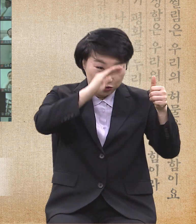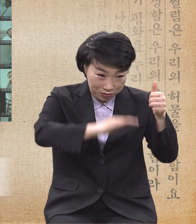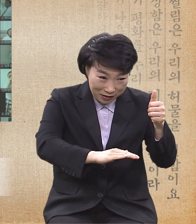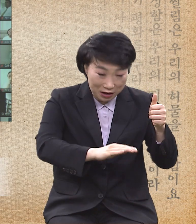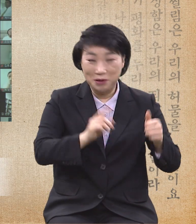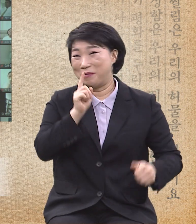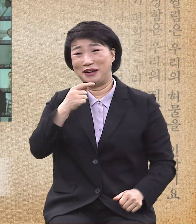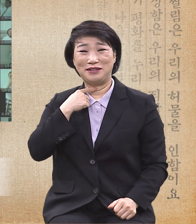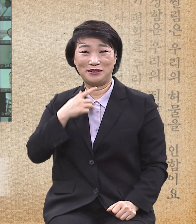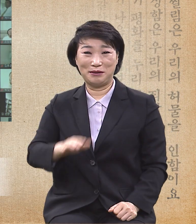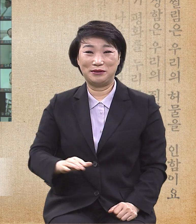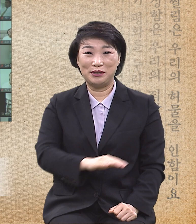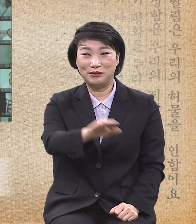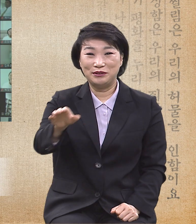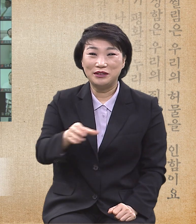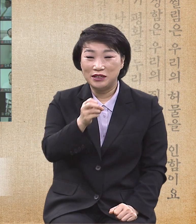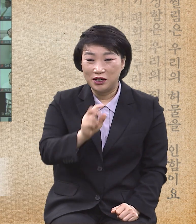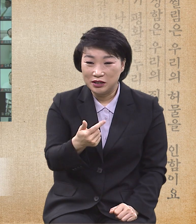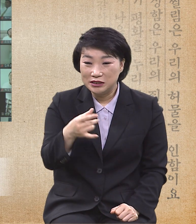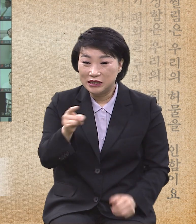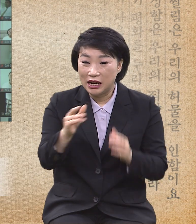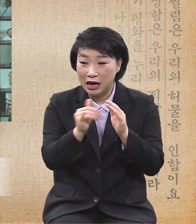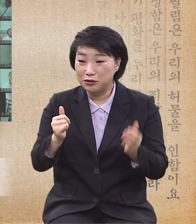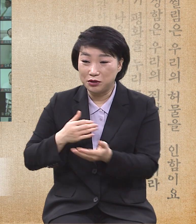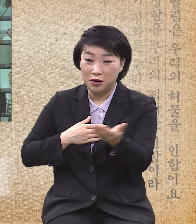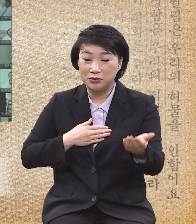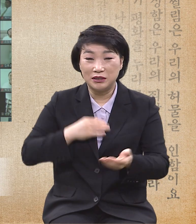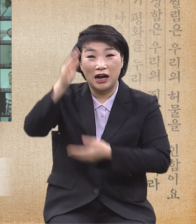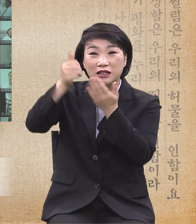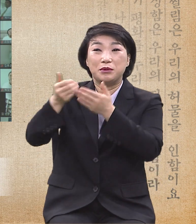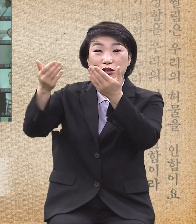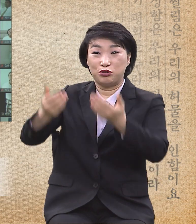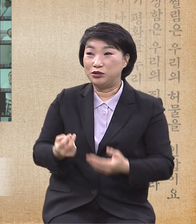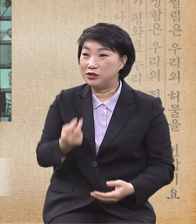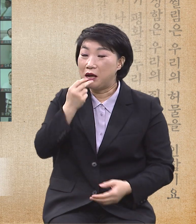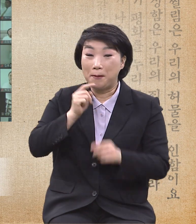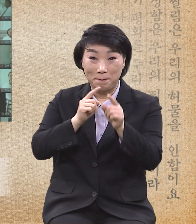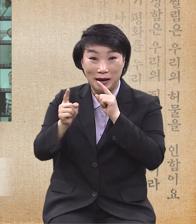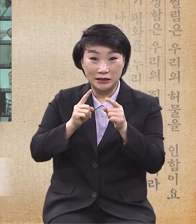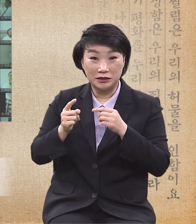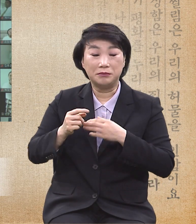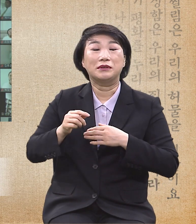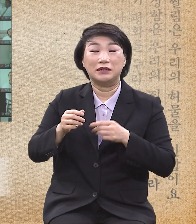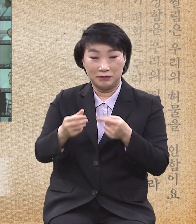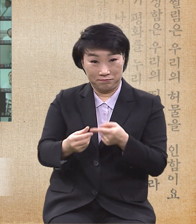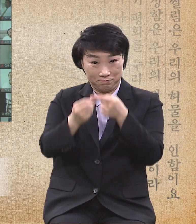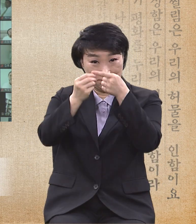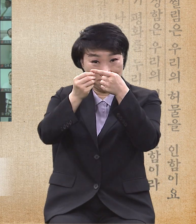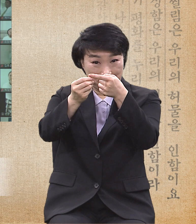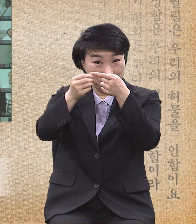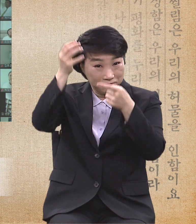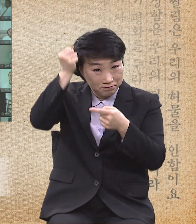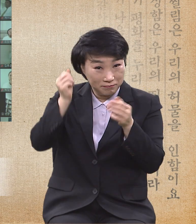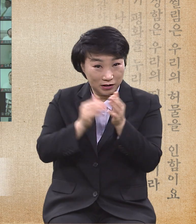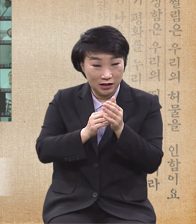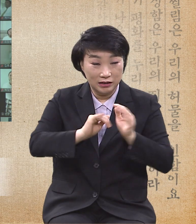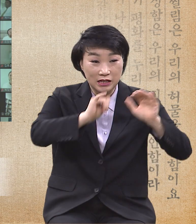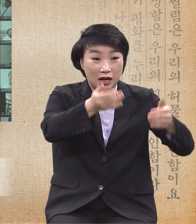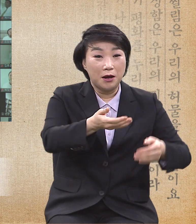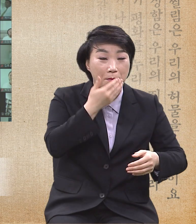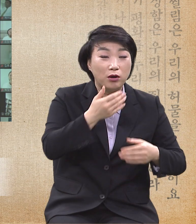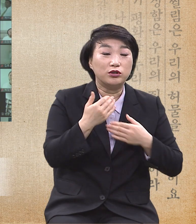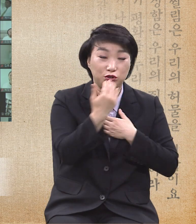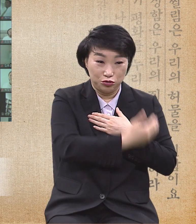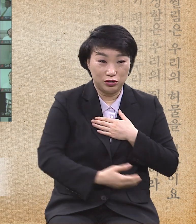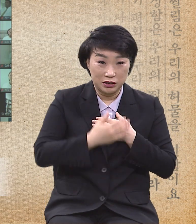말입니다. 우리 연세가족들은 하나님께서 주신 생명의 말씀을 제일주의로 세상의 떡보다